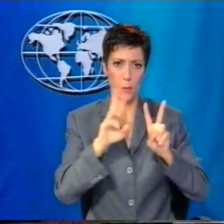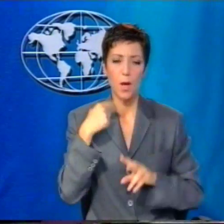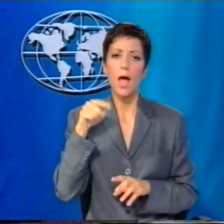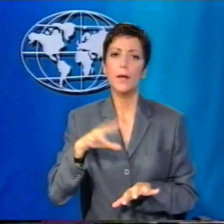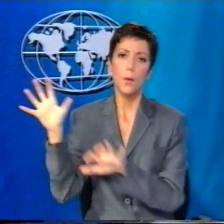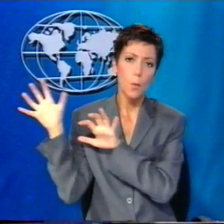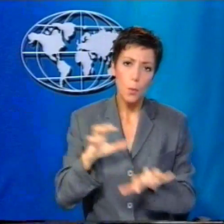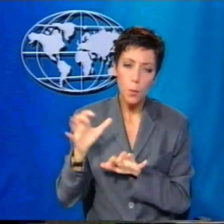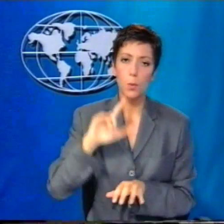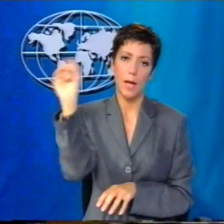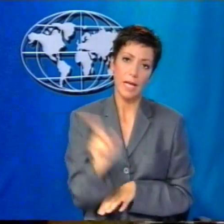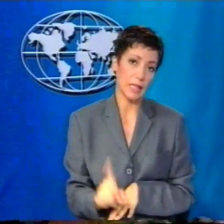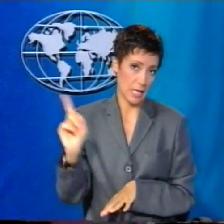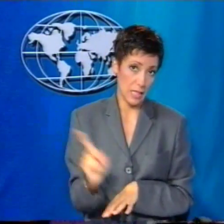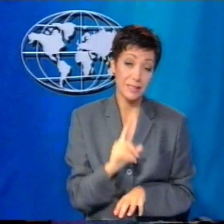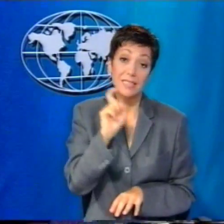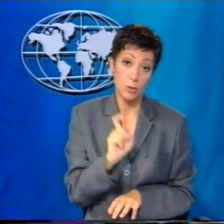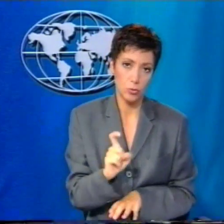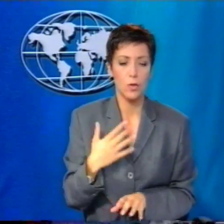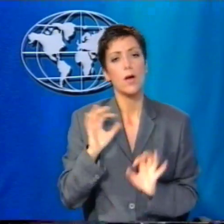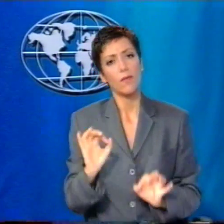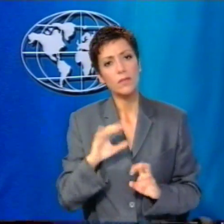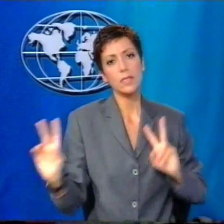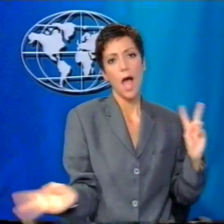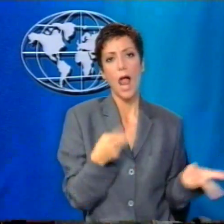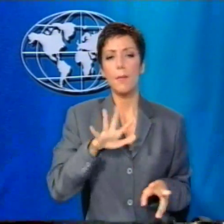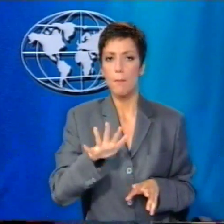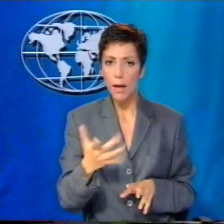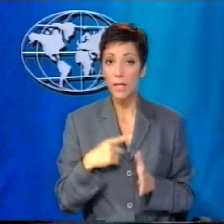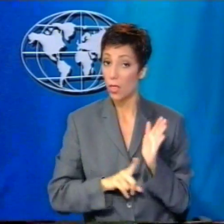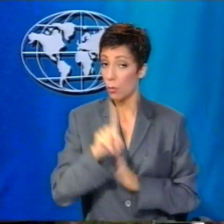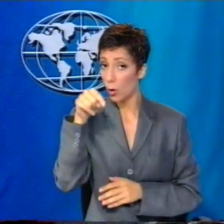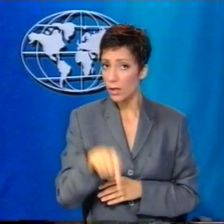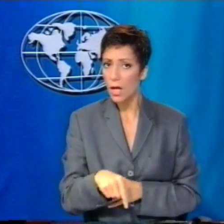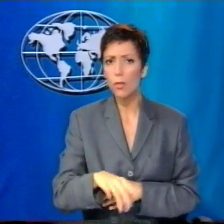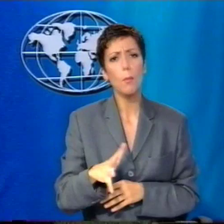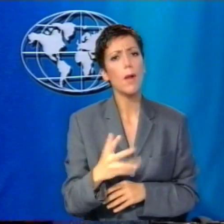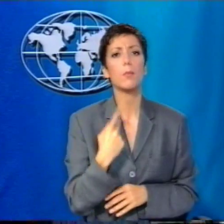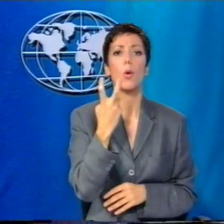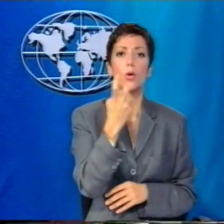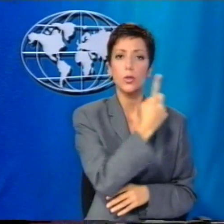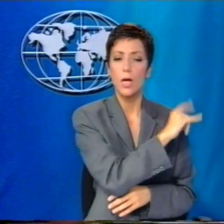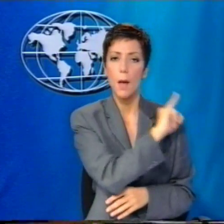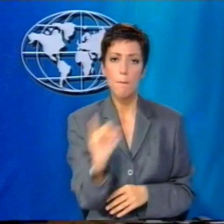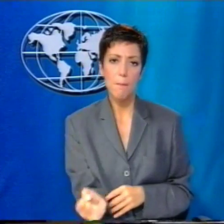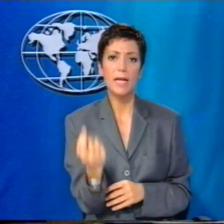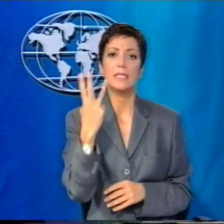βροχές ή καταιγίδες. Οι άνεμοι θα πνέουν μέτρη και η θερμοκρασία θα κυμανθεί από 21 έως 34 βαθμούς